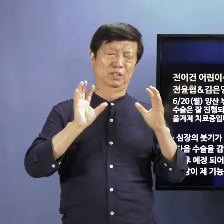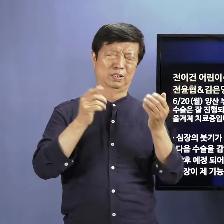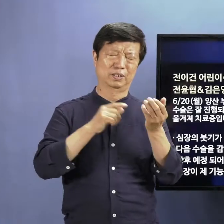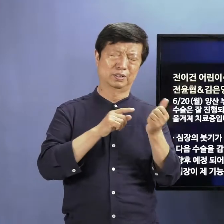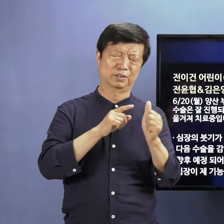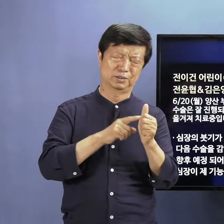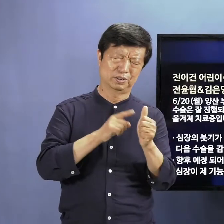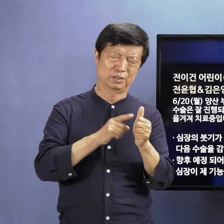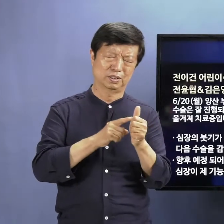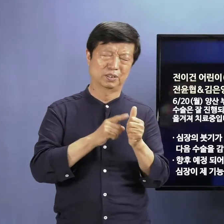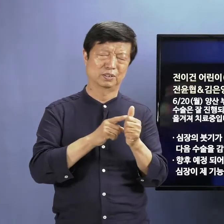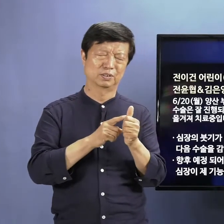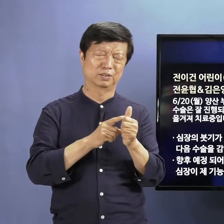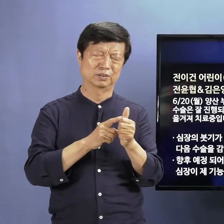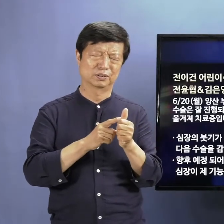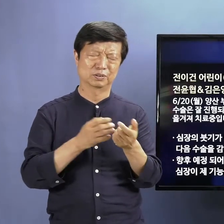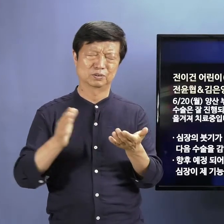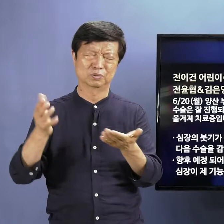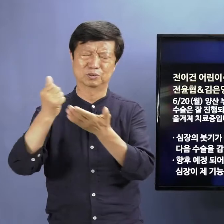있도록 역사하여 주옵소서.